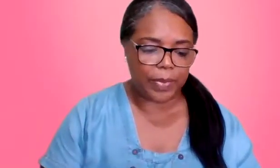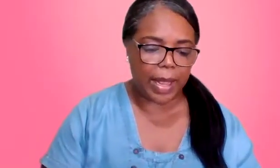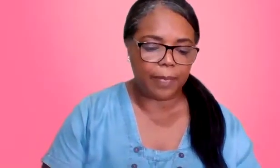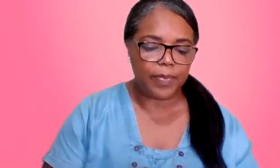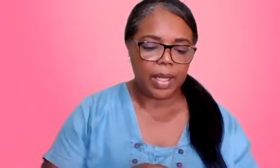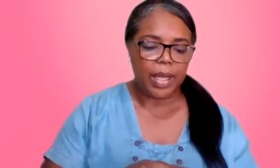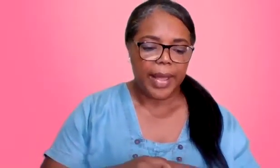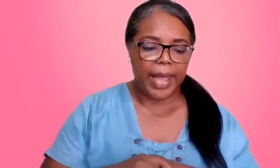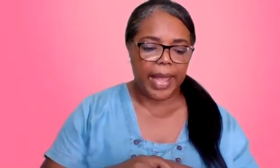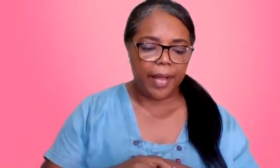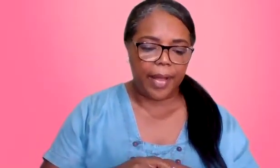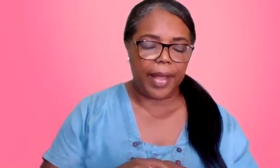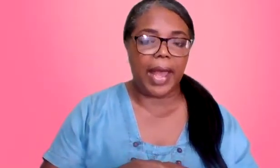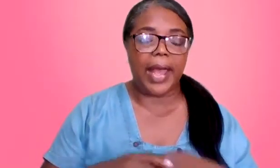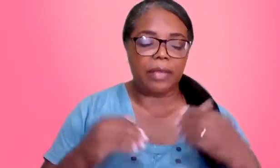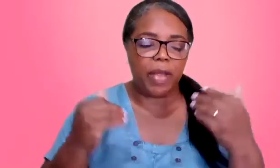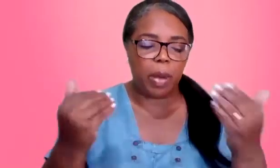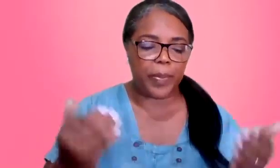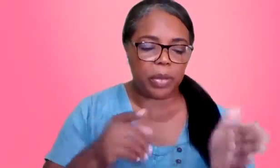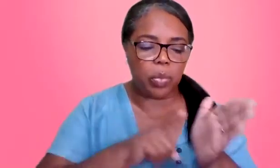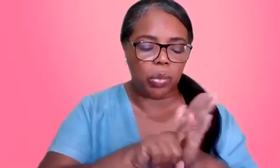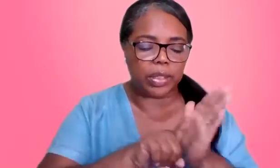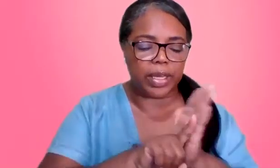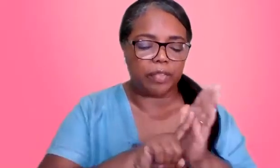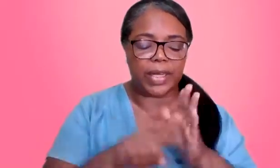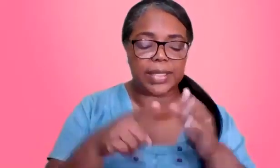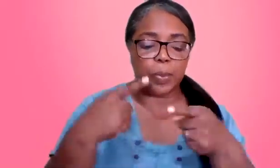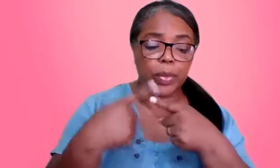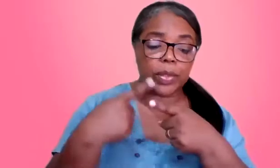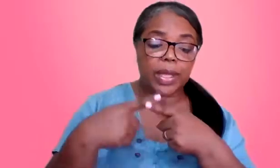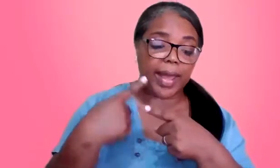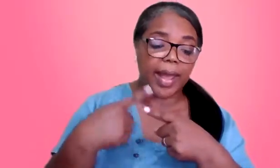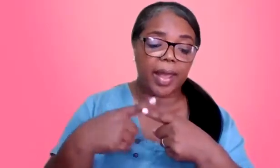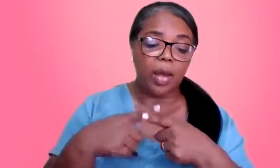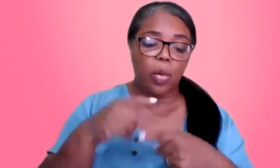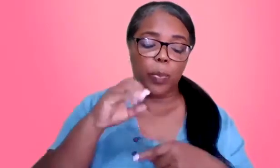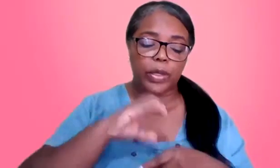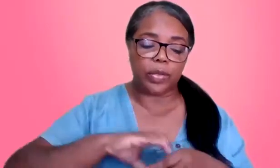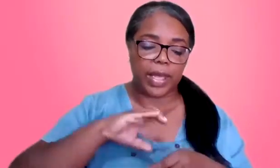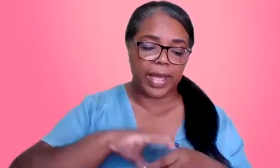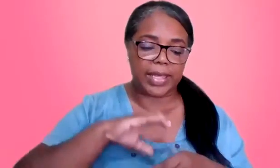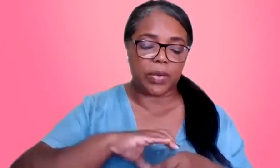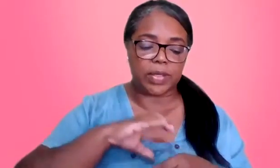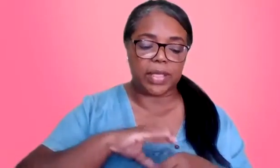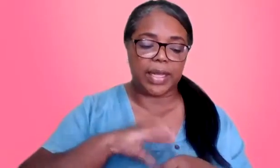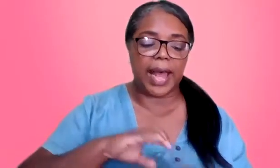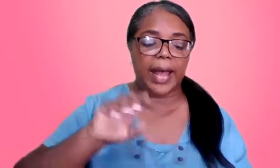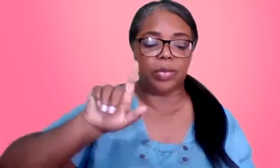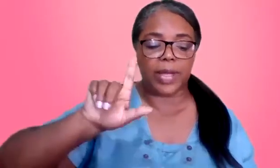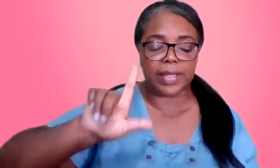tá? Aí vem uma pergunta, né, que fala assim, por que o português é considerado a